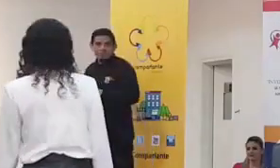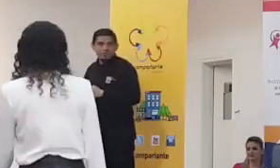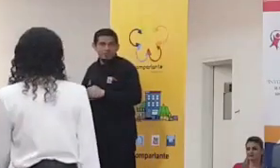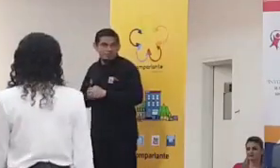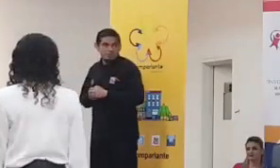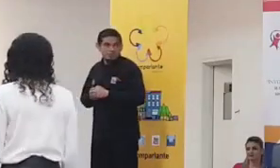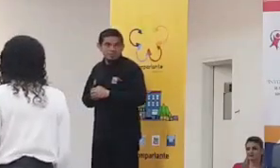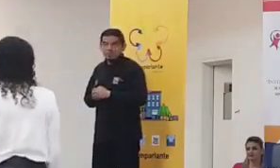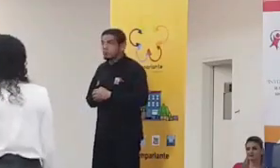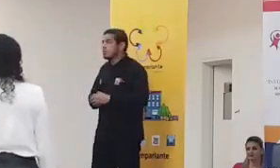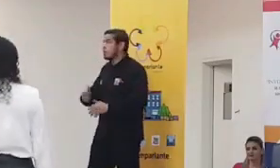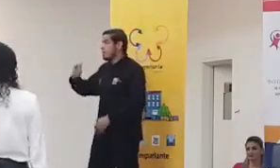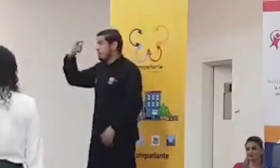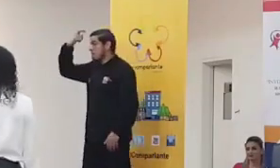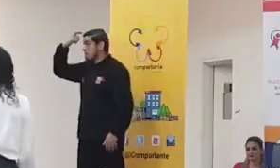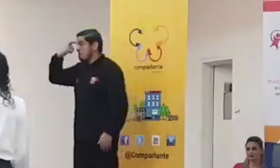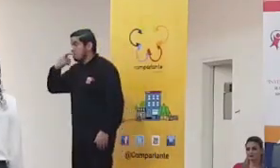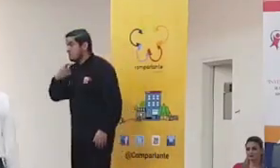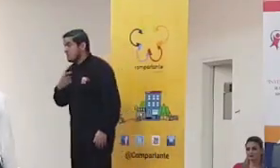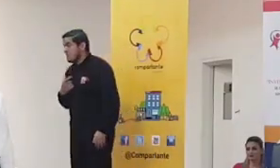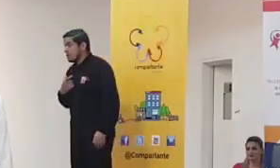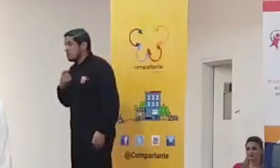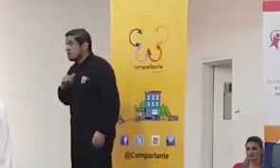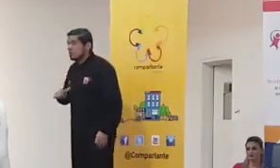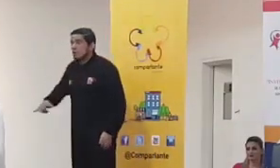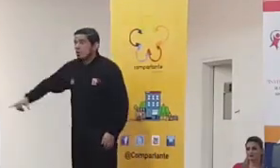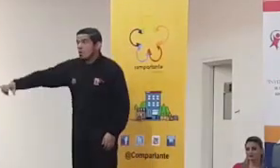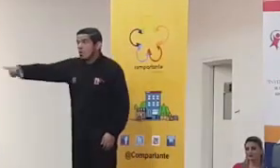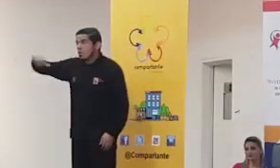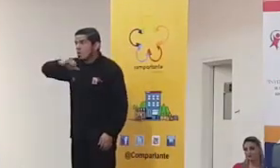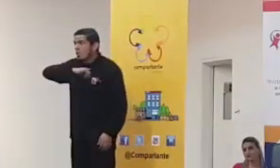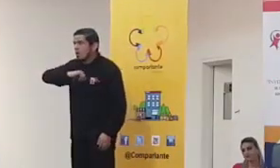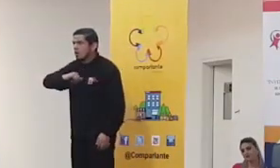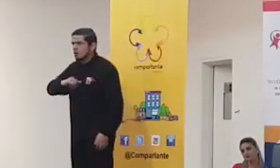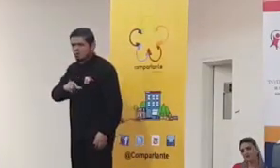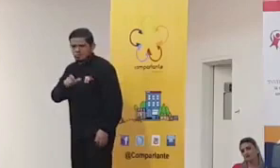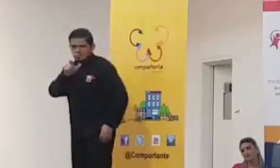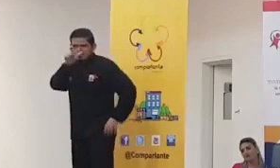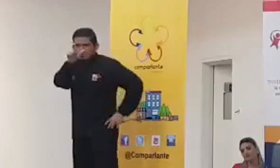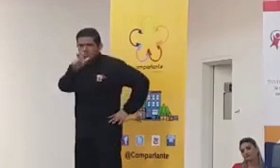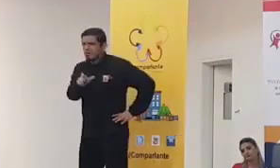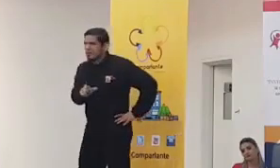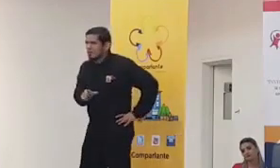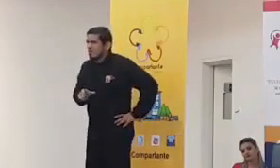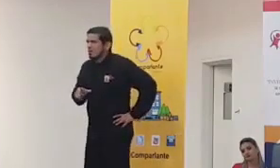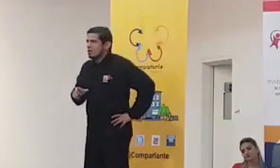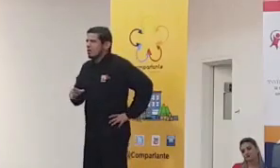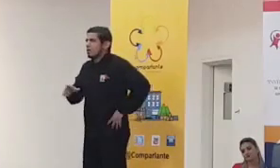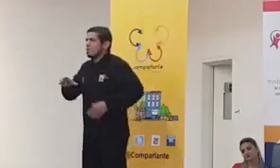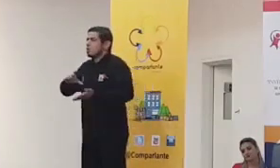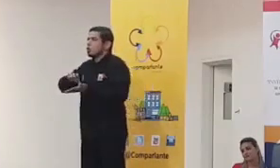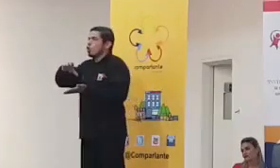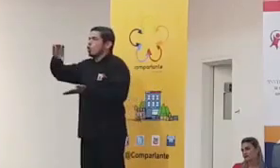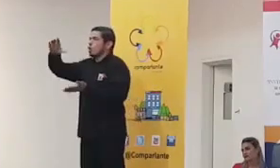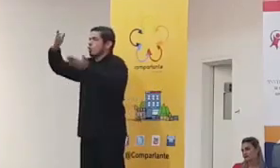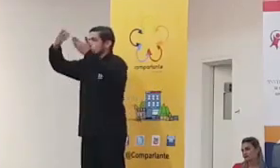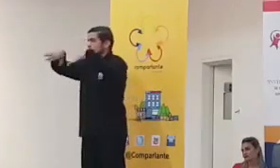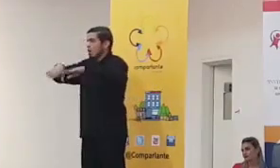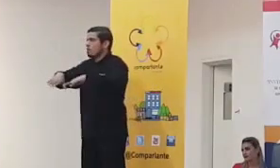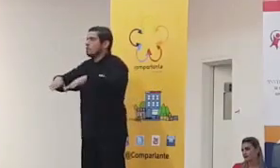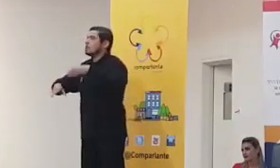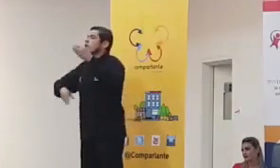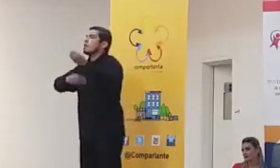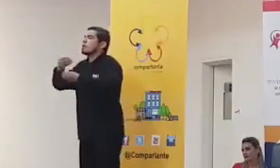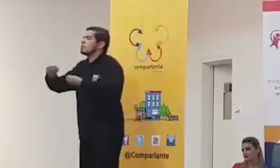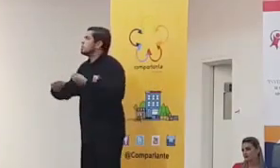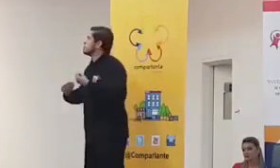Como toda persona, llegó un momento en el que dijeron, Irene, ya te graduaste del colegio, ¿qué vas a hacer con tu vida?